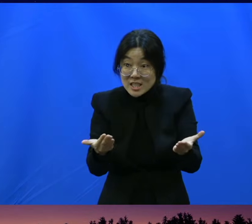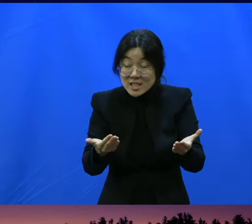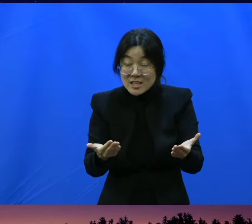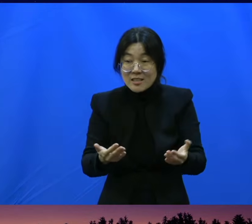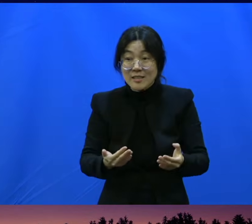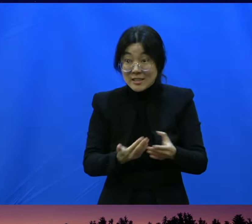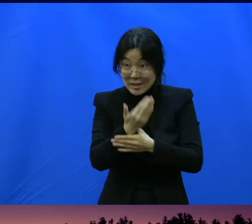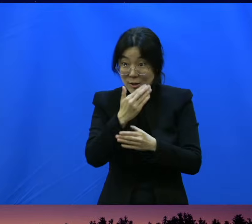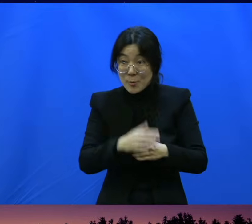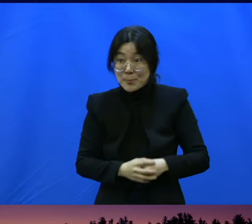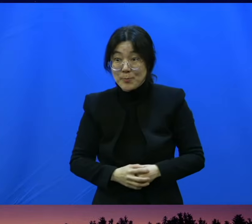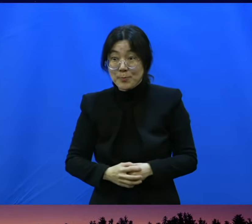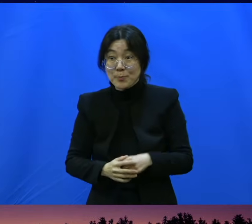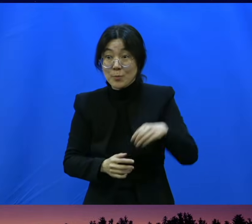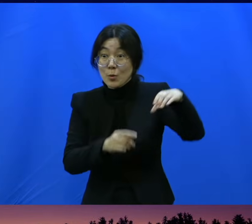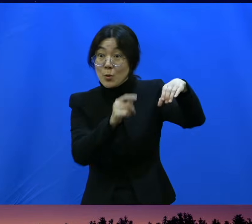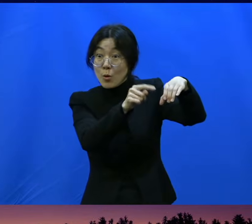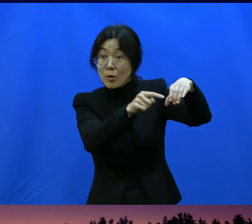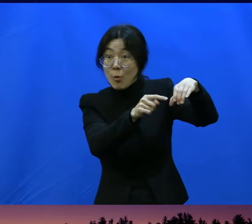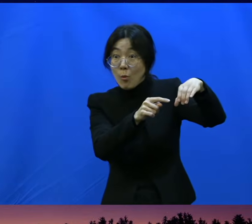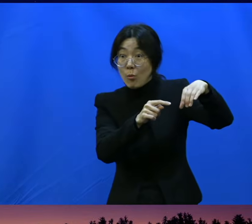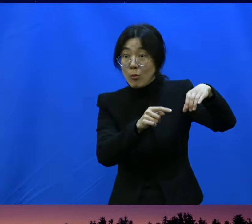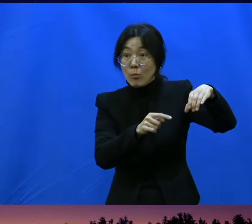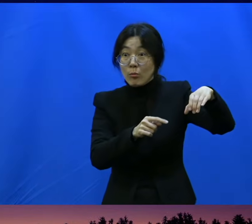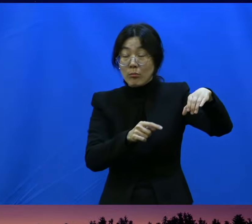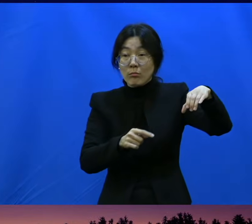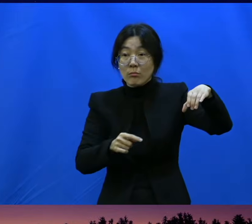사람들이 아둘람 굴로